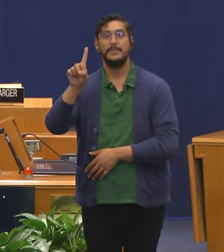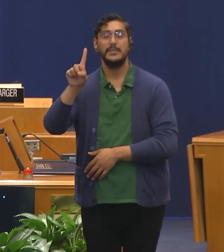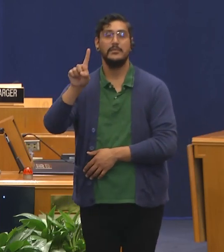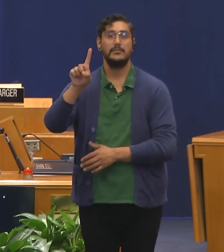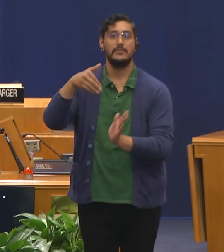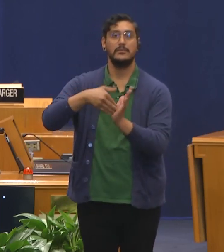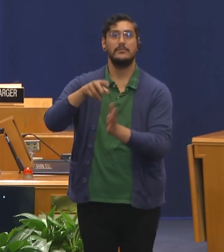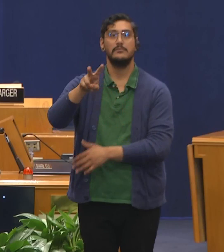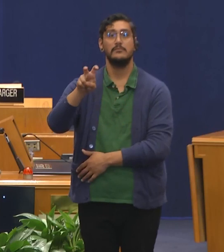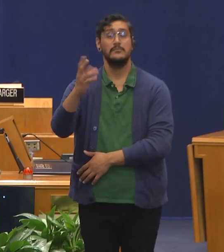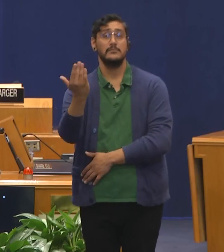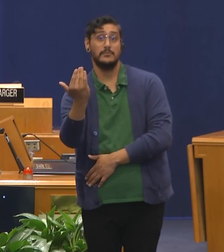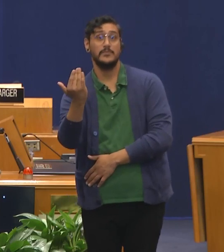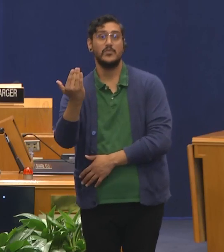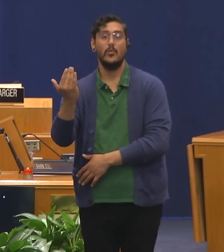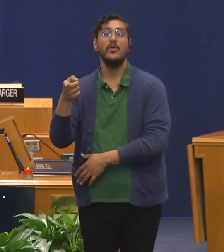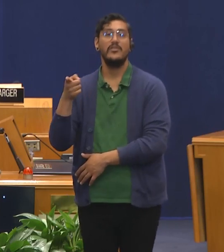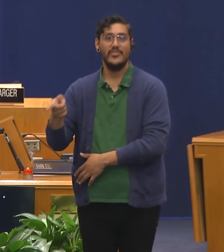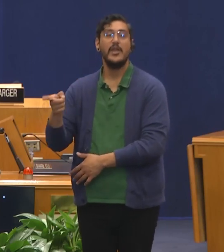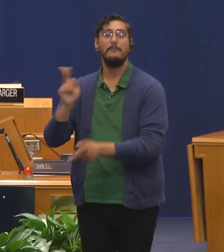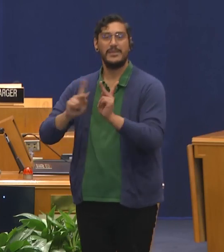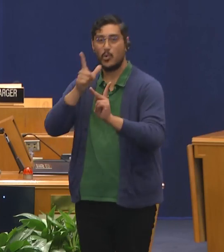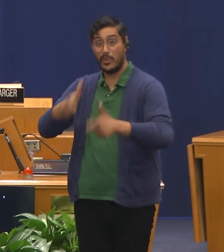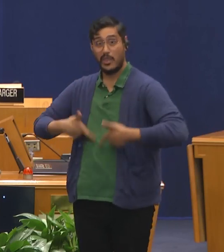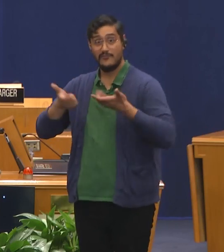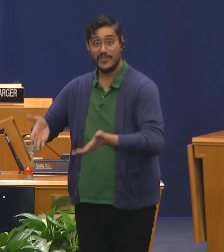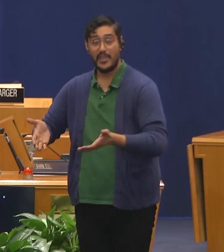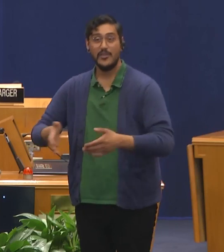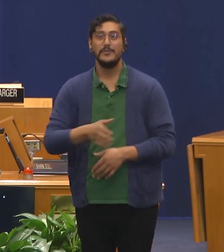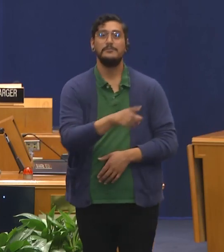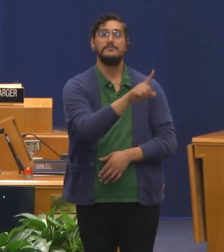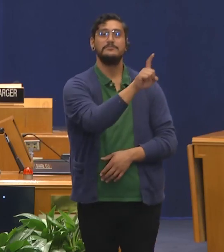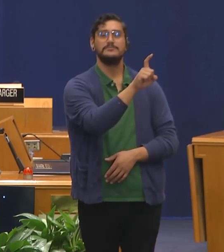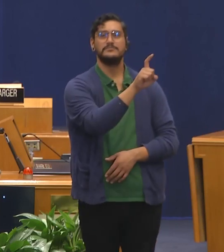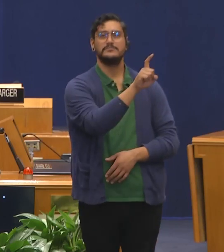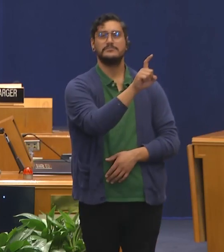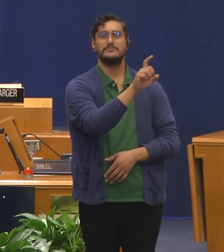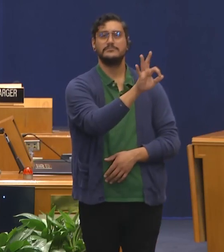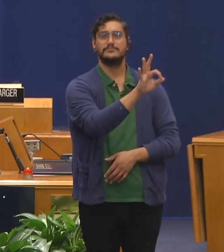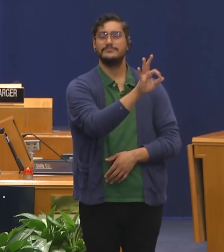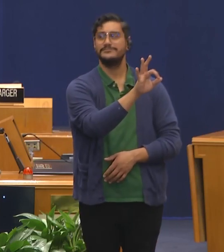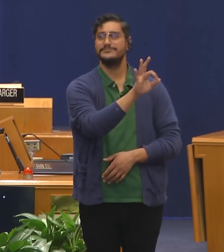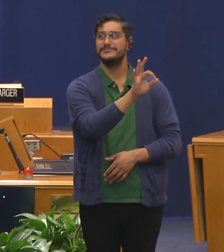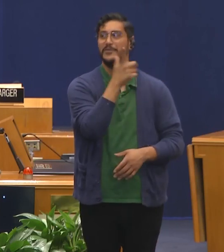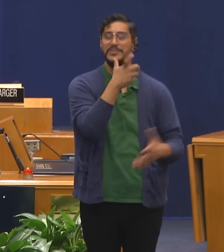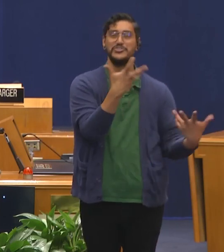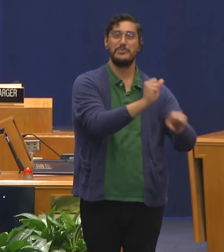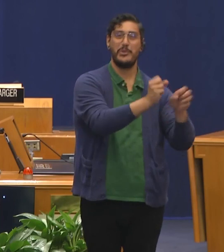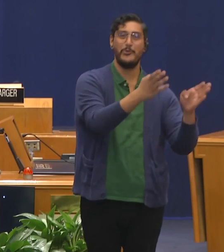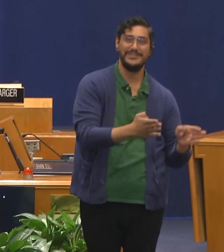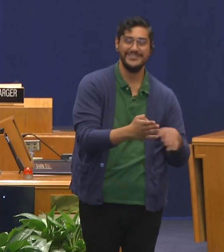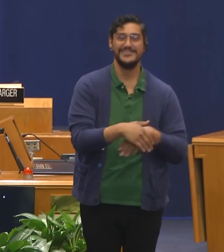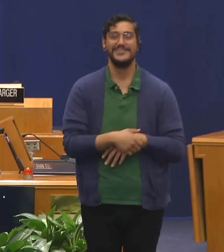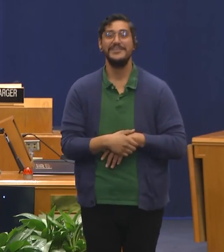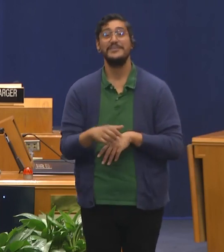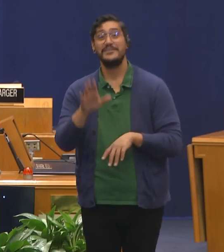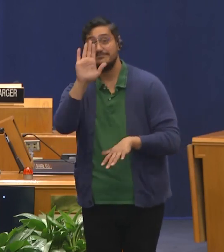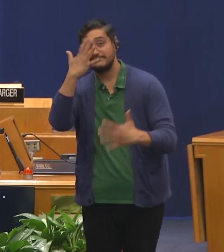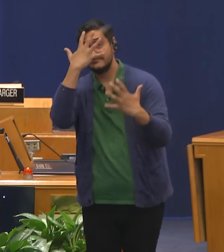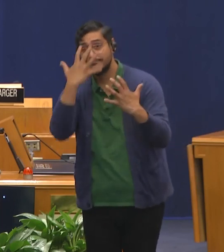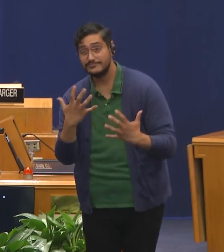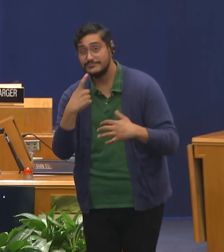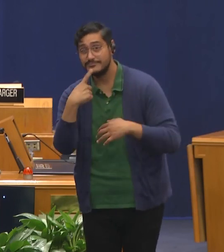son residentes y 968 son empleados. Nos entristece informarles